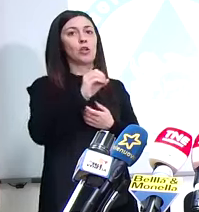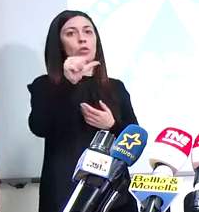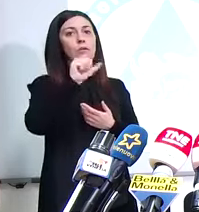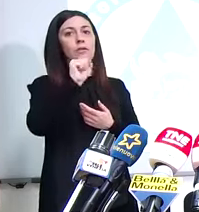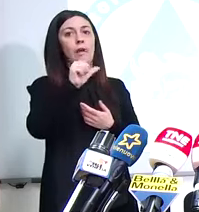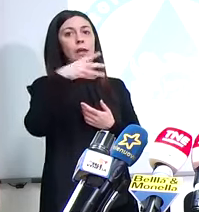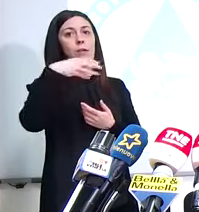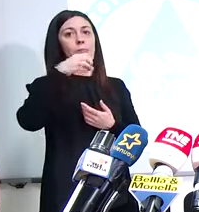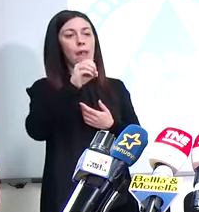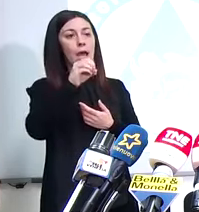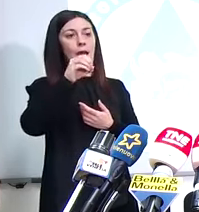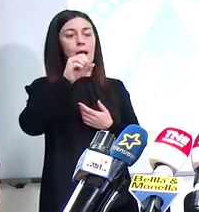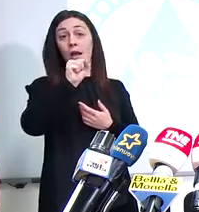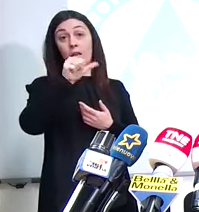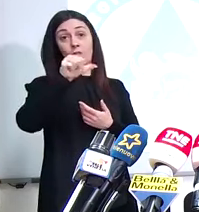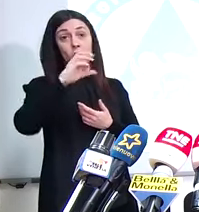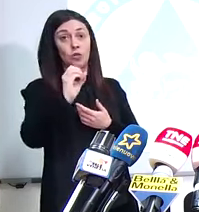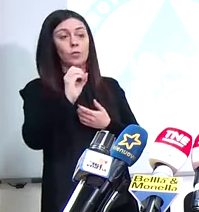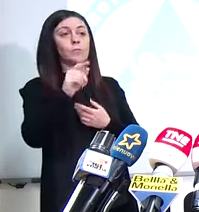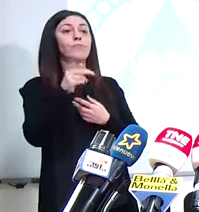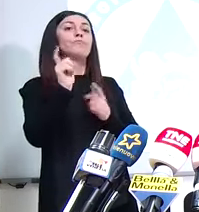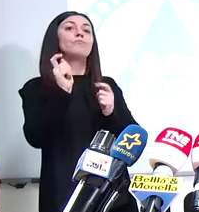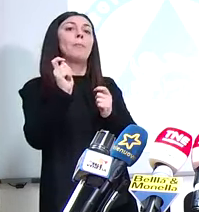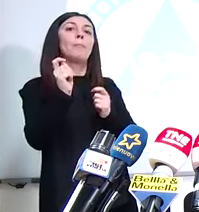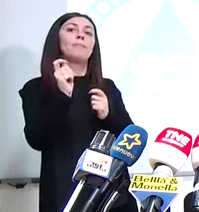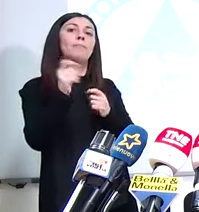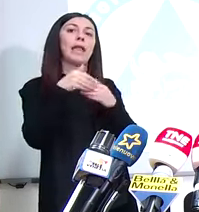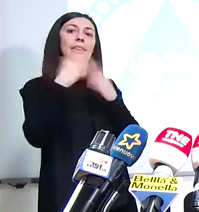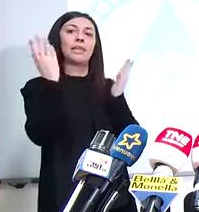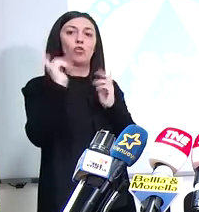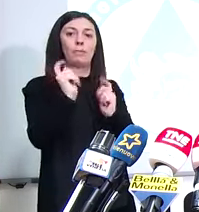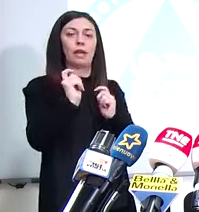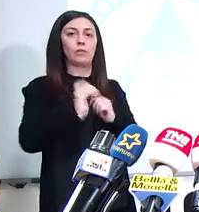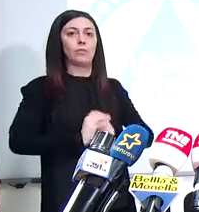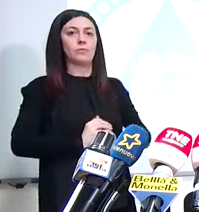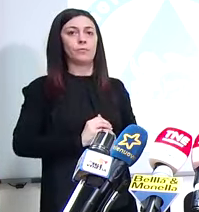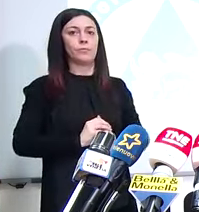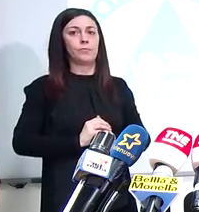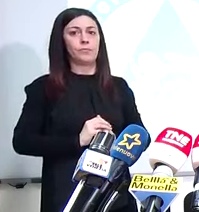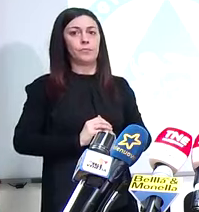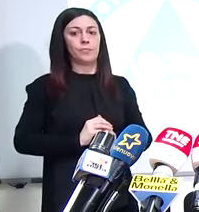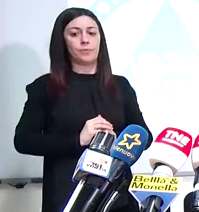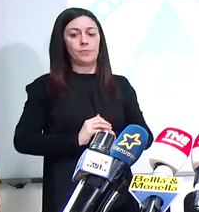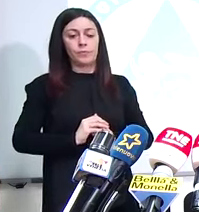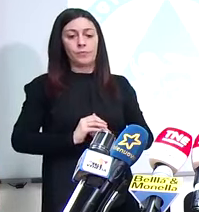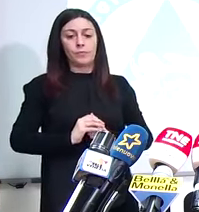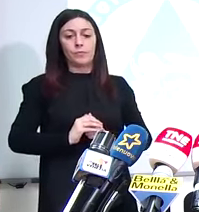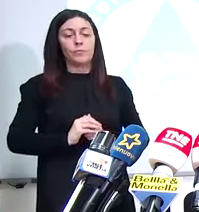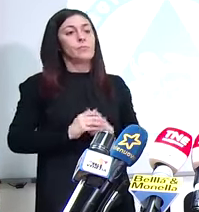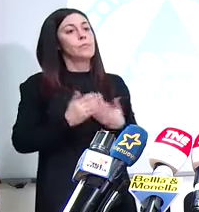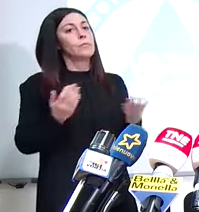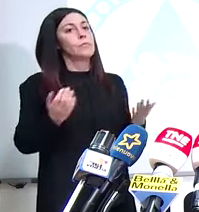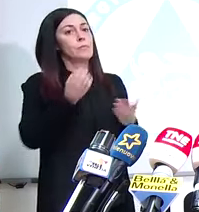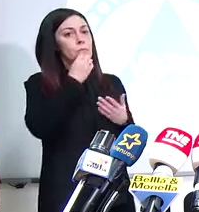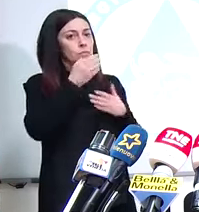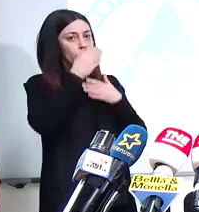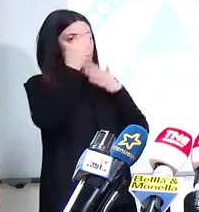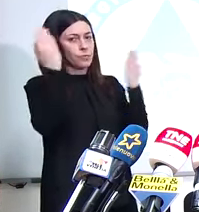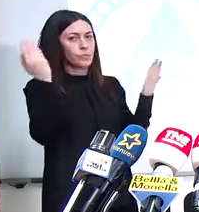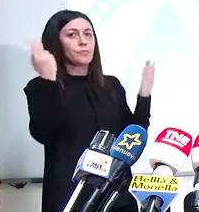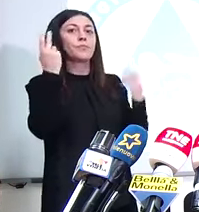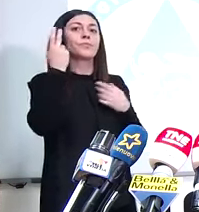presidente bongiorno buongiorno ecco al di là della di come andrà a finire la trattativa che il veneto avviato con il direttore